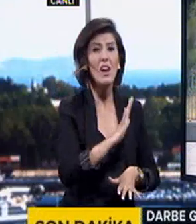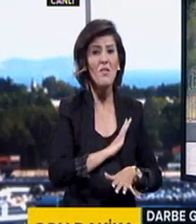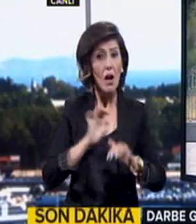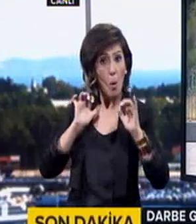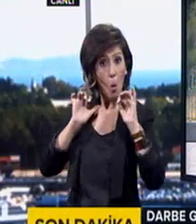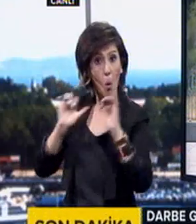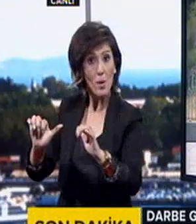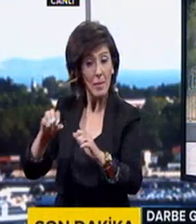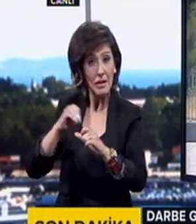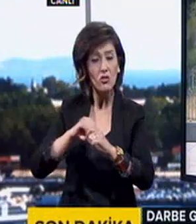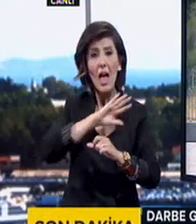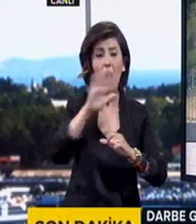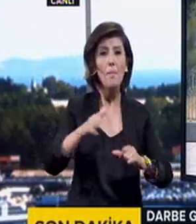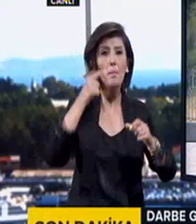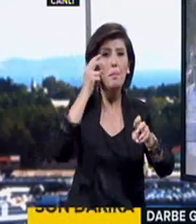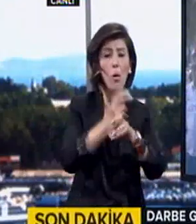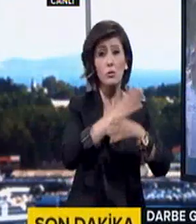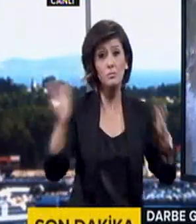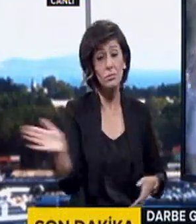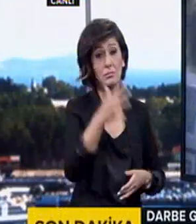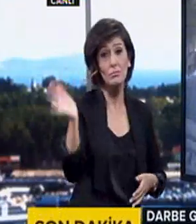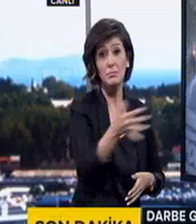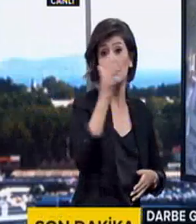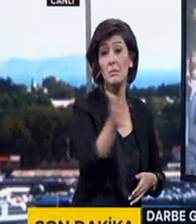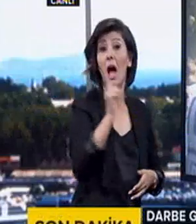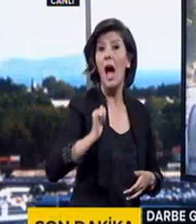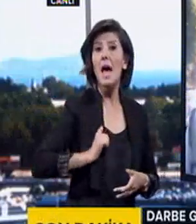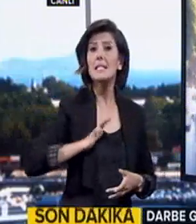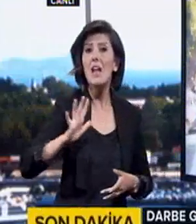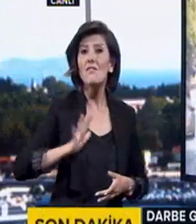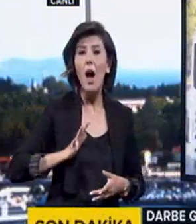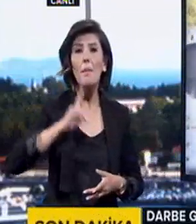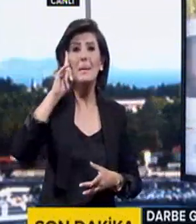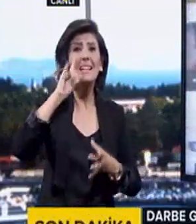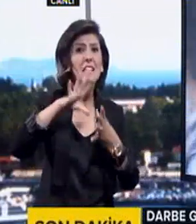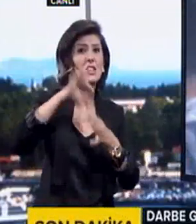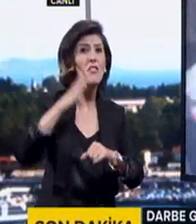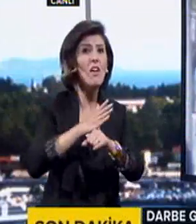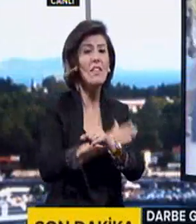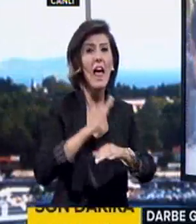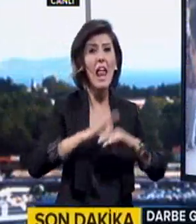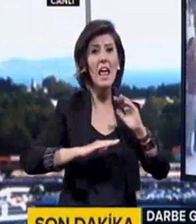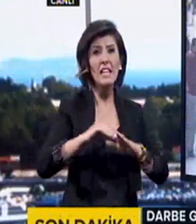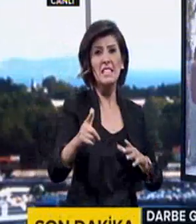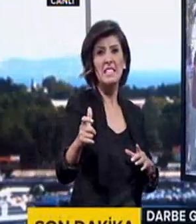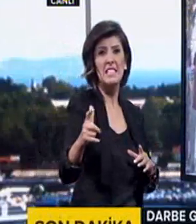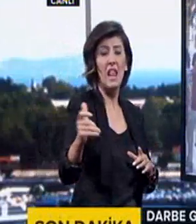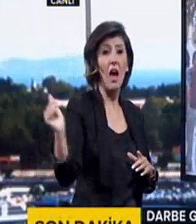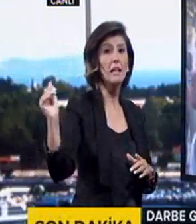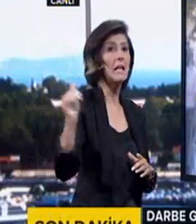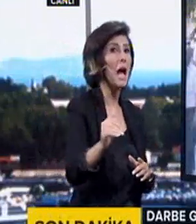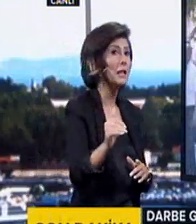için herkes alandan uzaklaştırmaya çalıştılar. Asker olduğu belirtilen bir vatandaş elinde silahla bölgeye geldiği